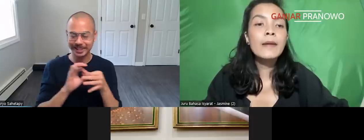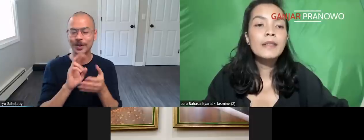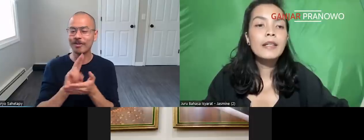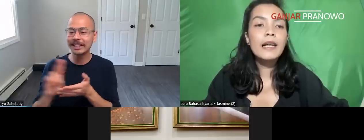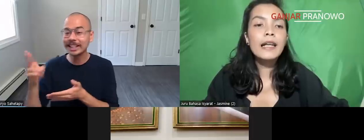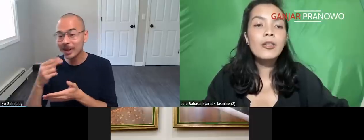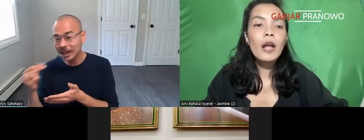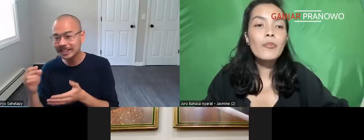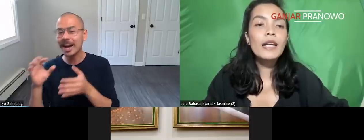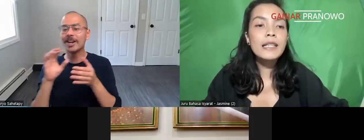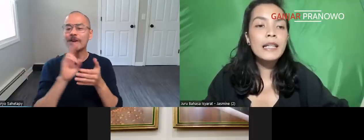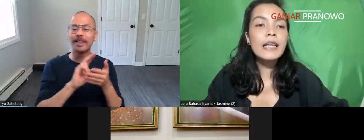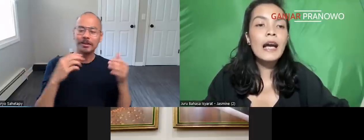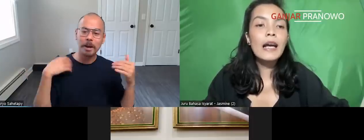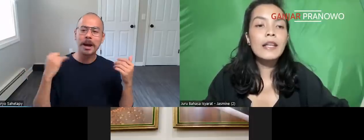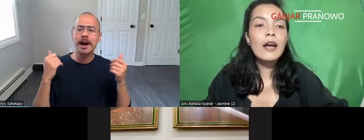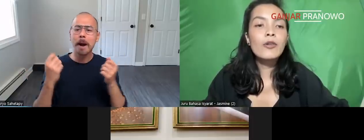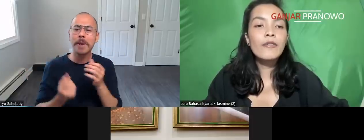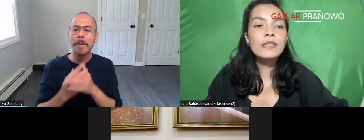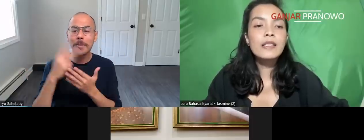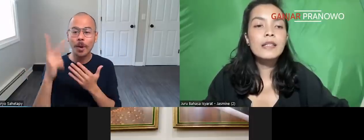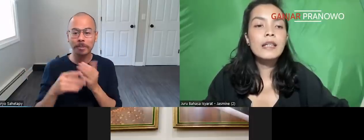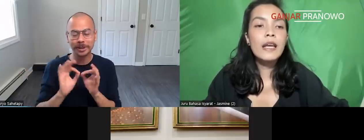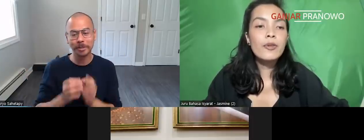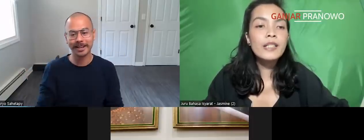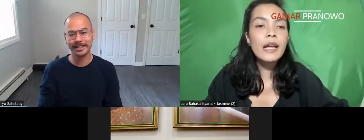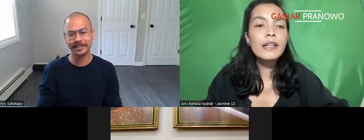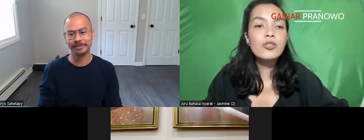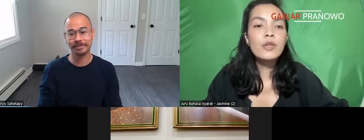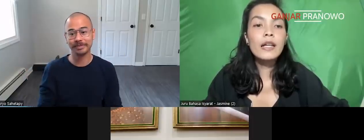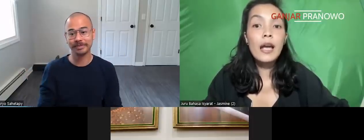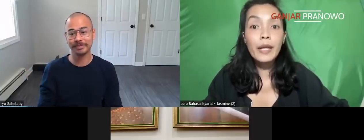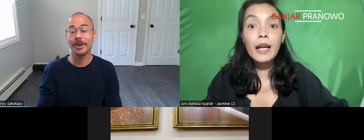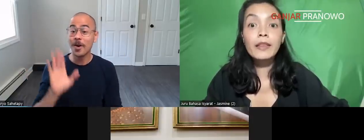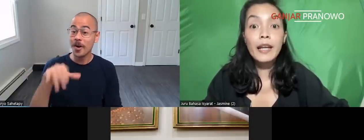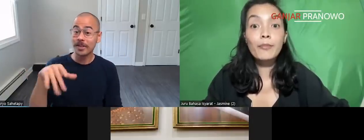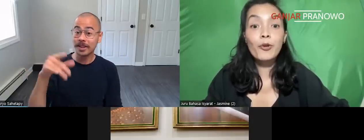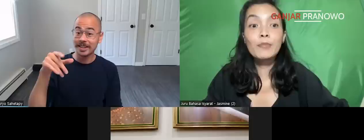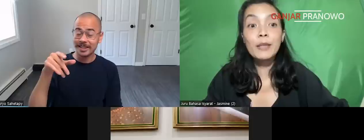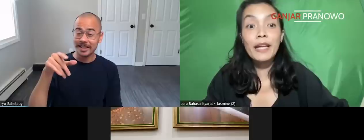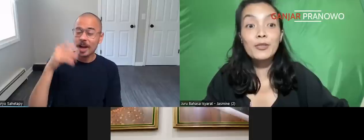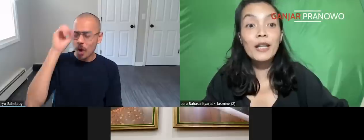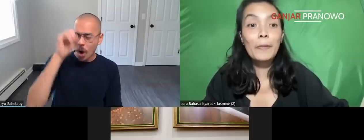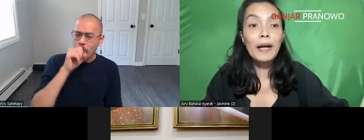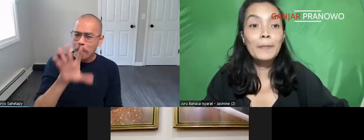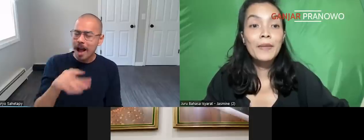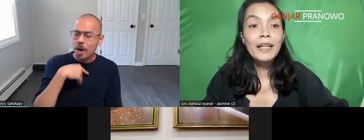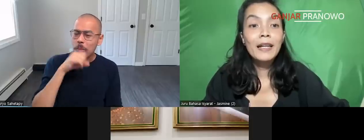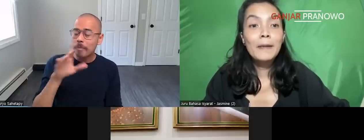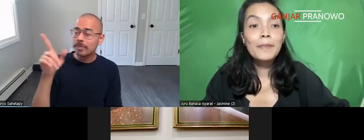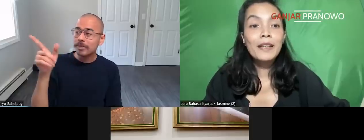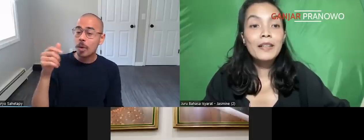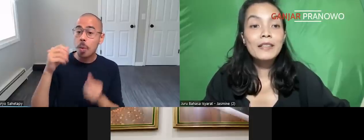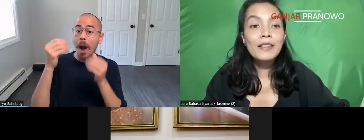lagi terkait kolaborasi ini antara universitas di Indonesia dan juga di Amerika terkait program jbi juga Pak